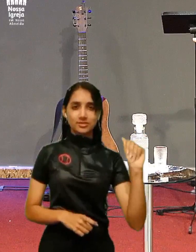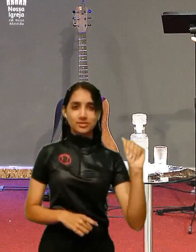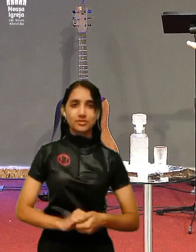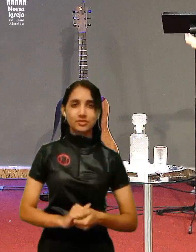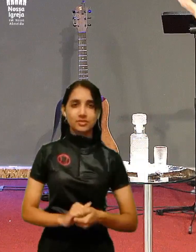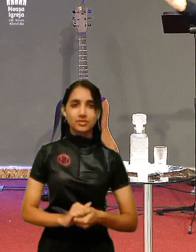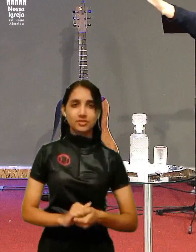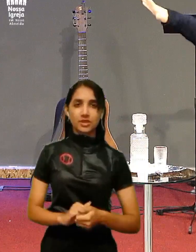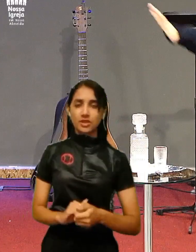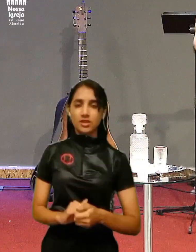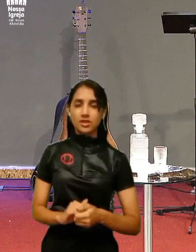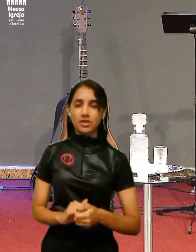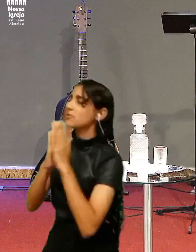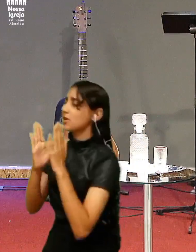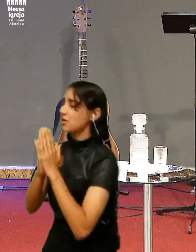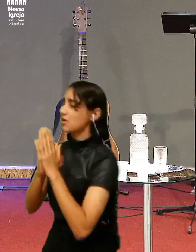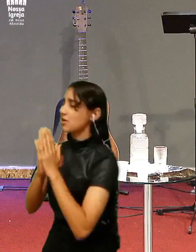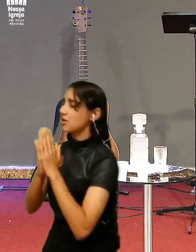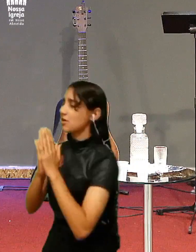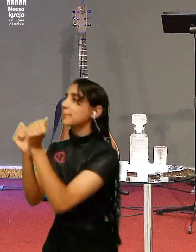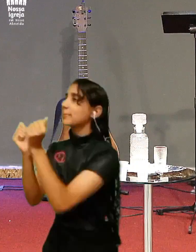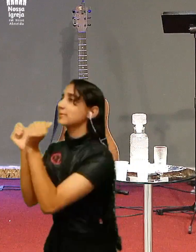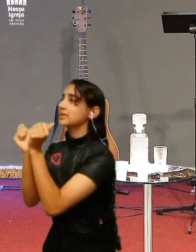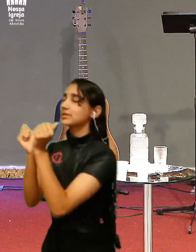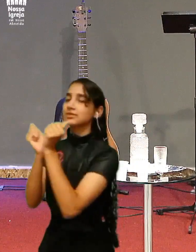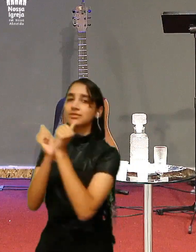no meio da rua, sem ninguém pregar para eles.